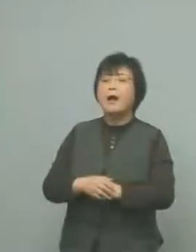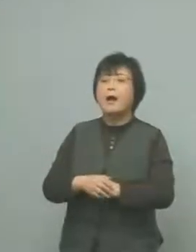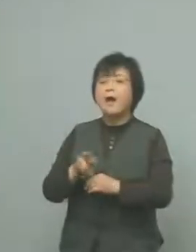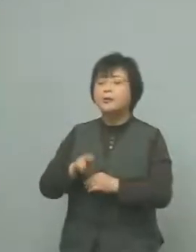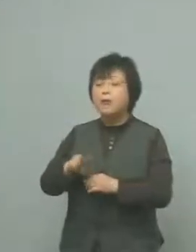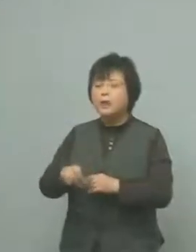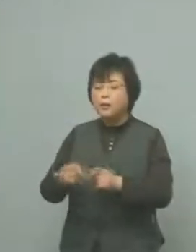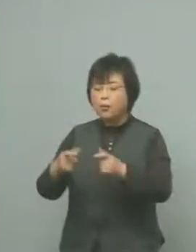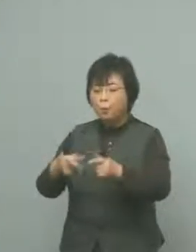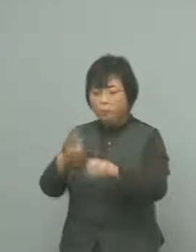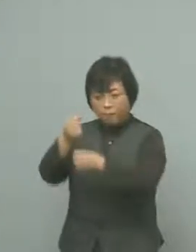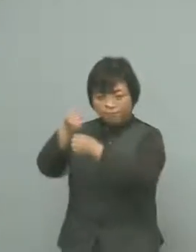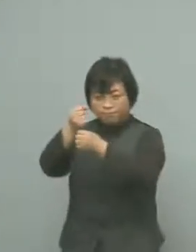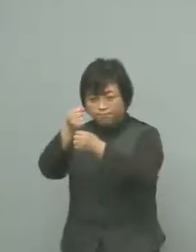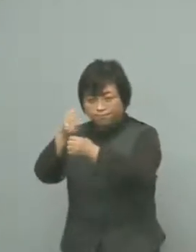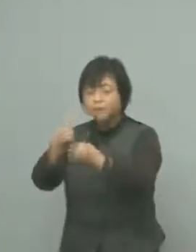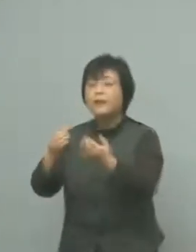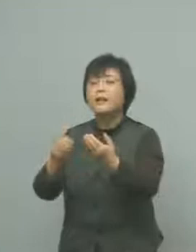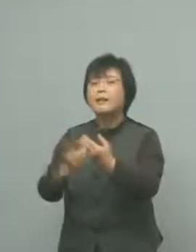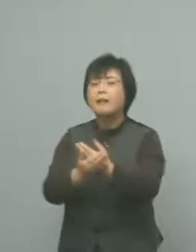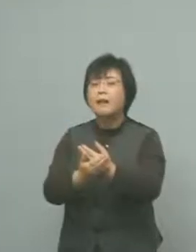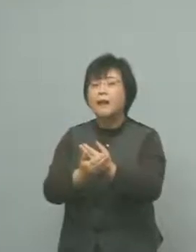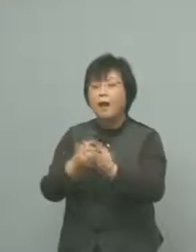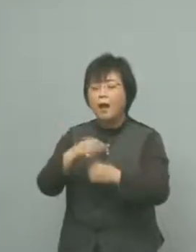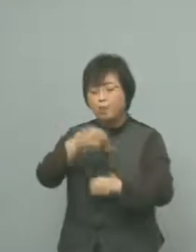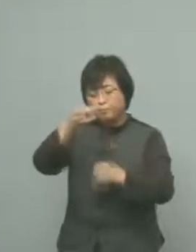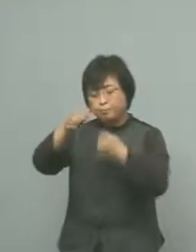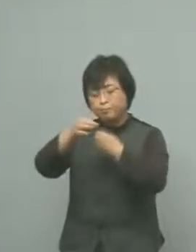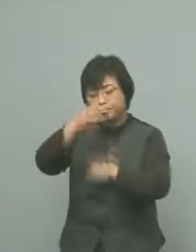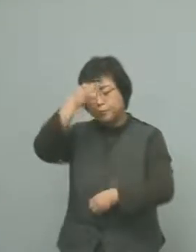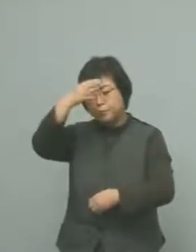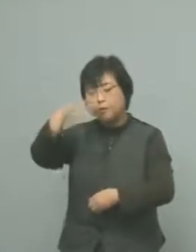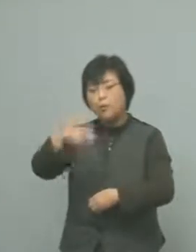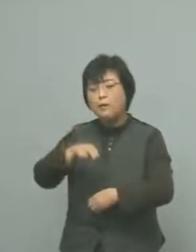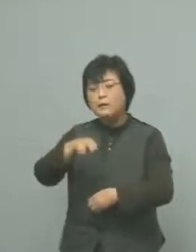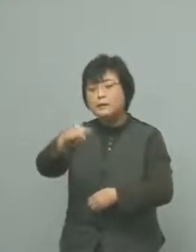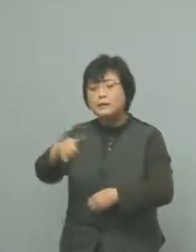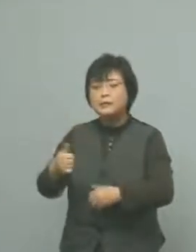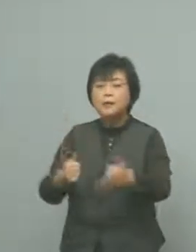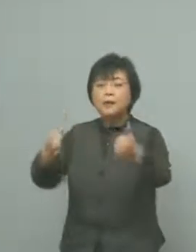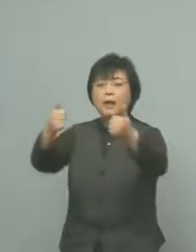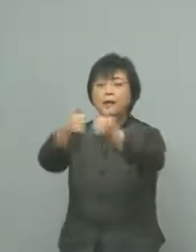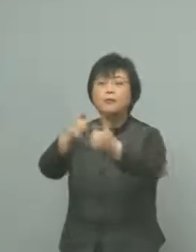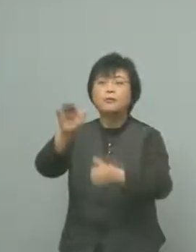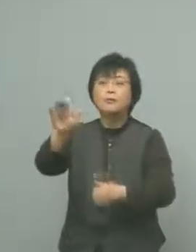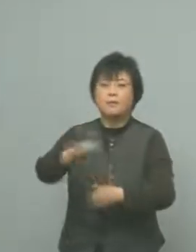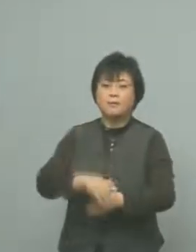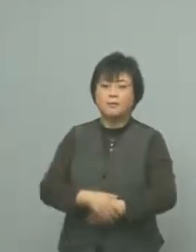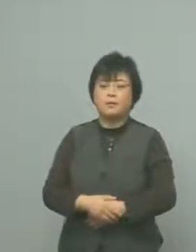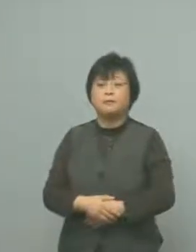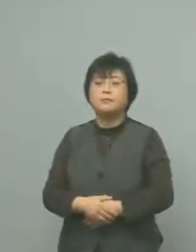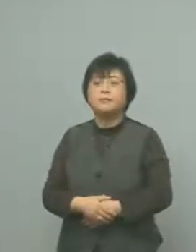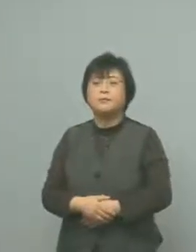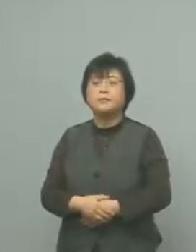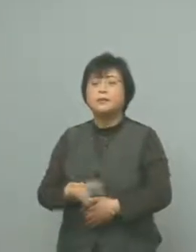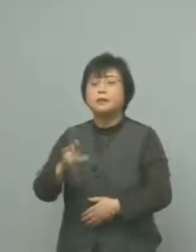将棋の駒となって、プロ棋士などによる対局が行われます。